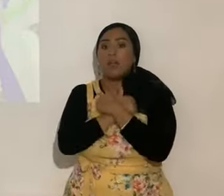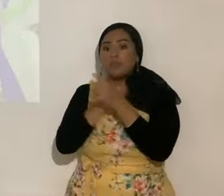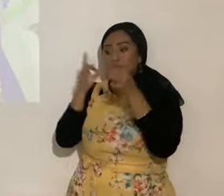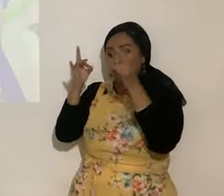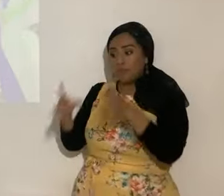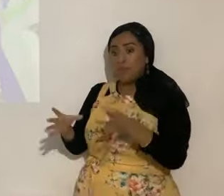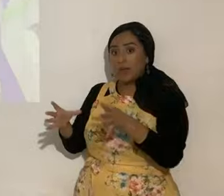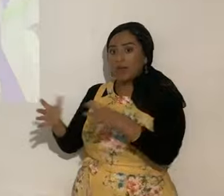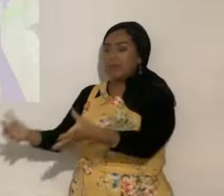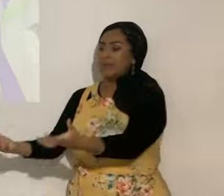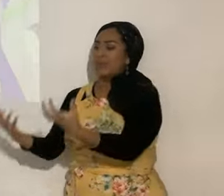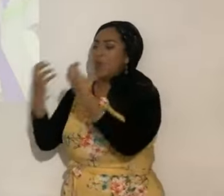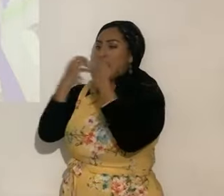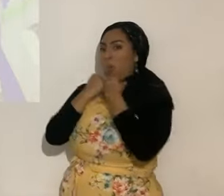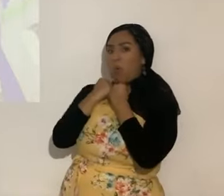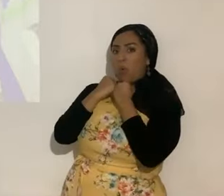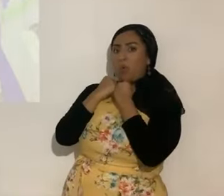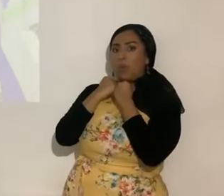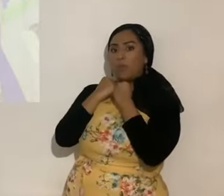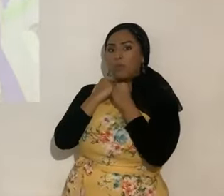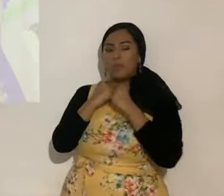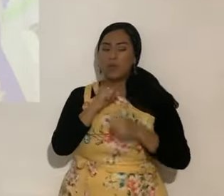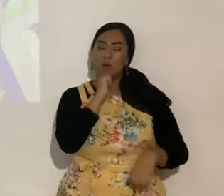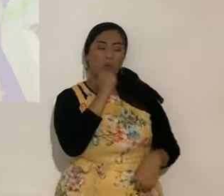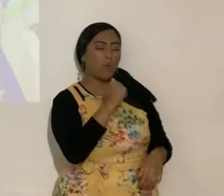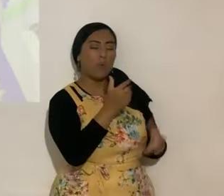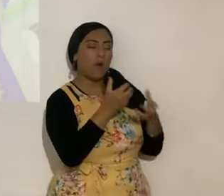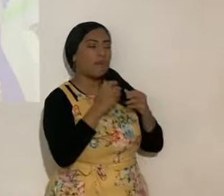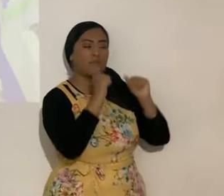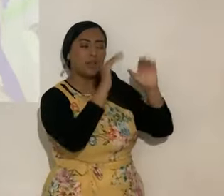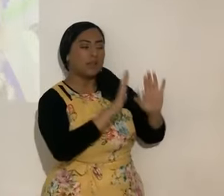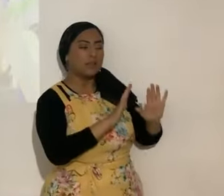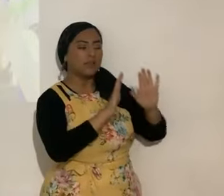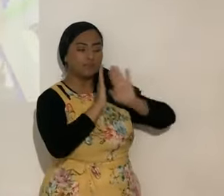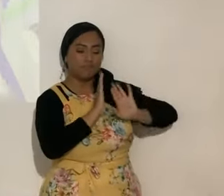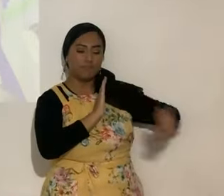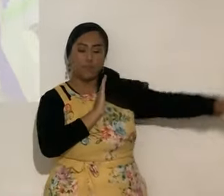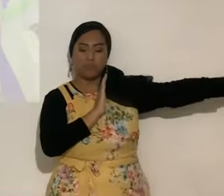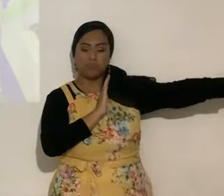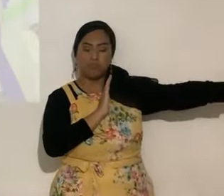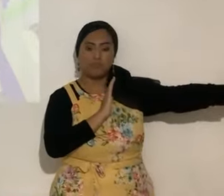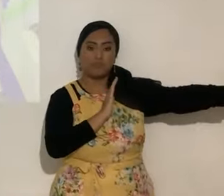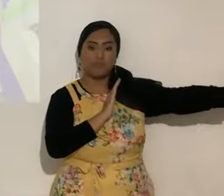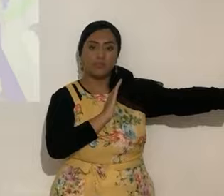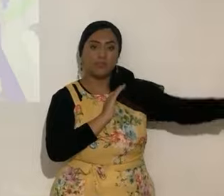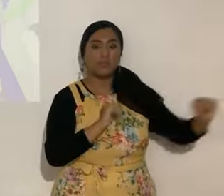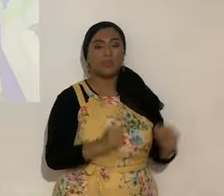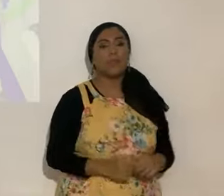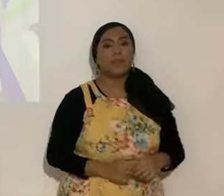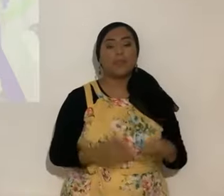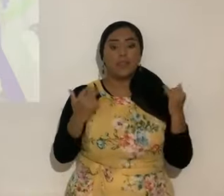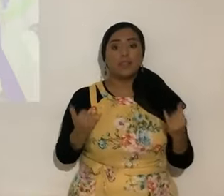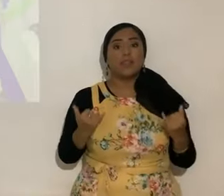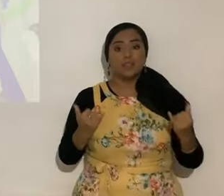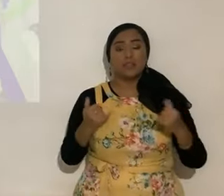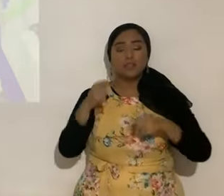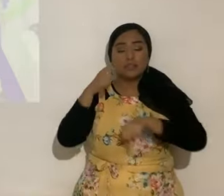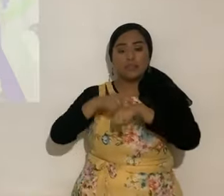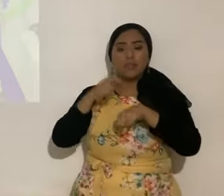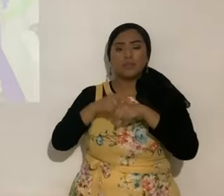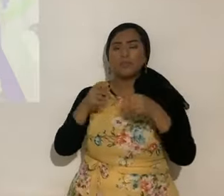y ésta le sobrevino. No quiso la bendición y ésta se alejó de él. En estos tiempos,